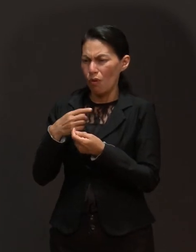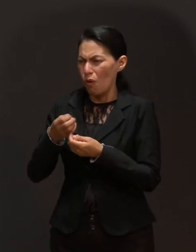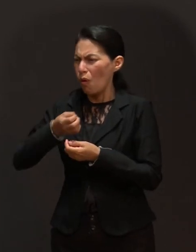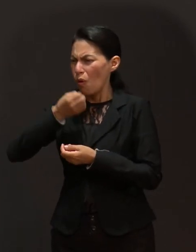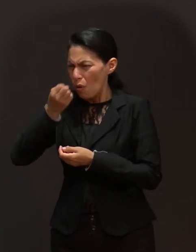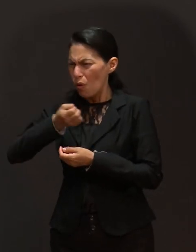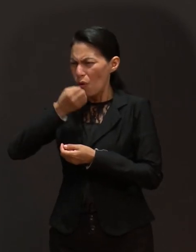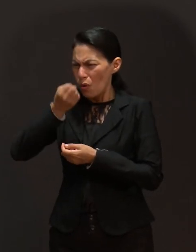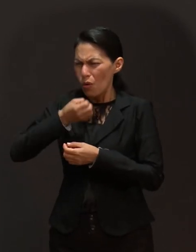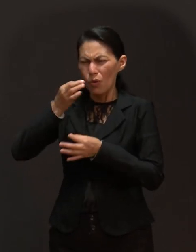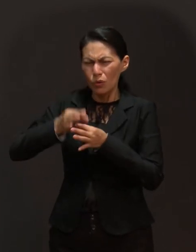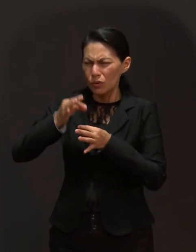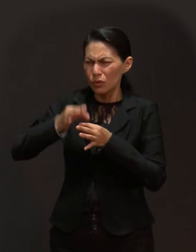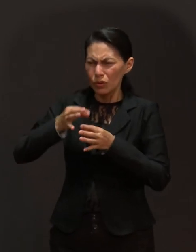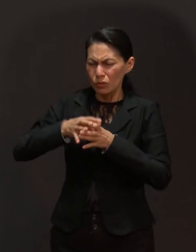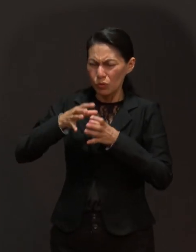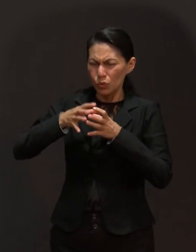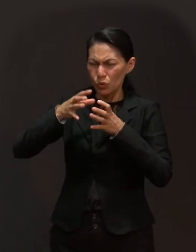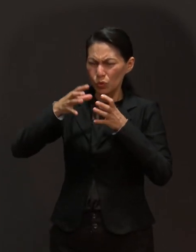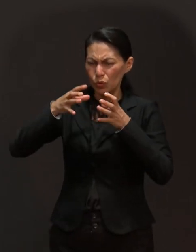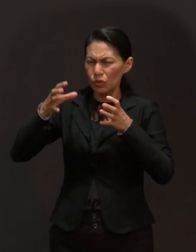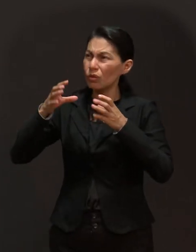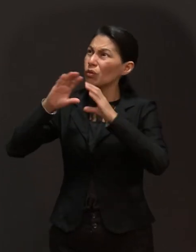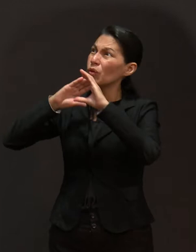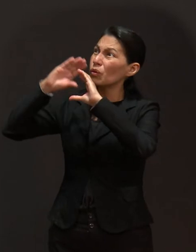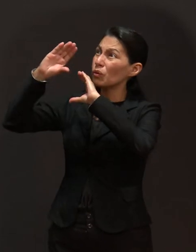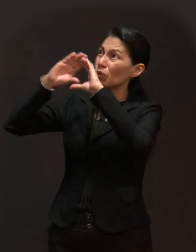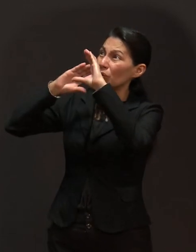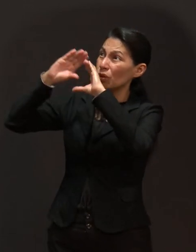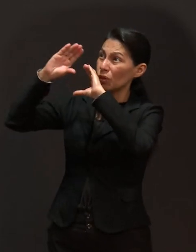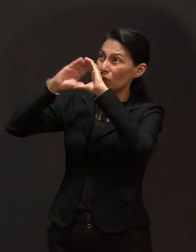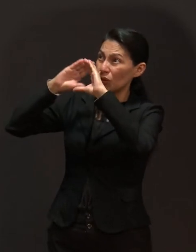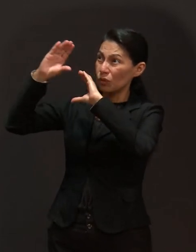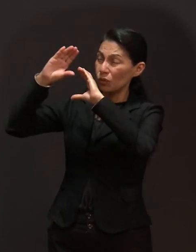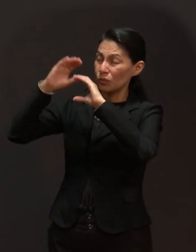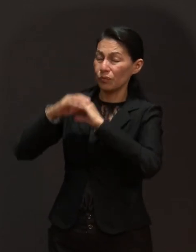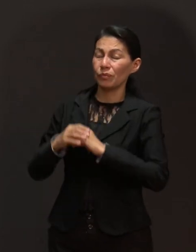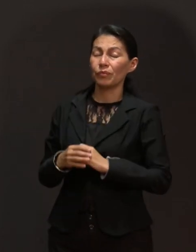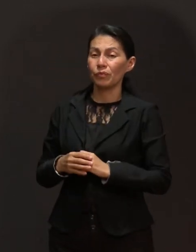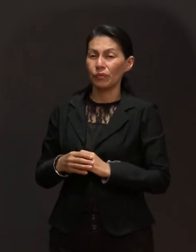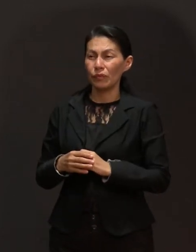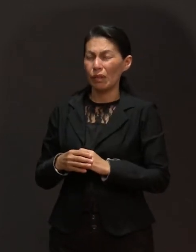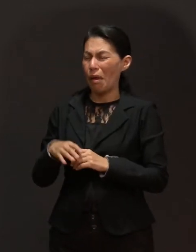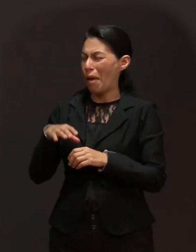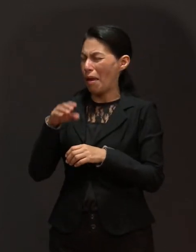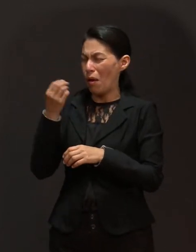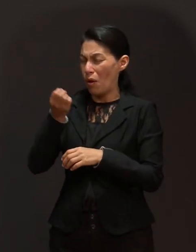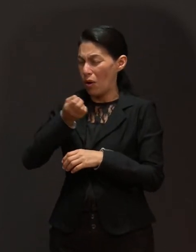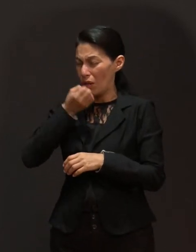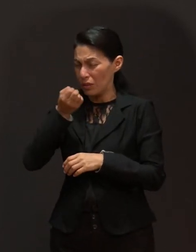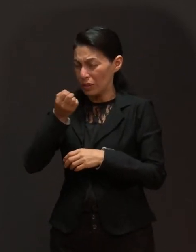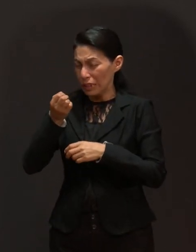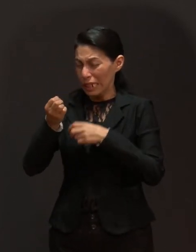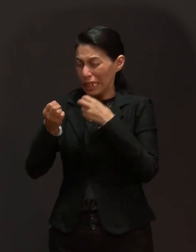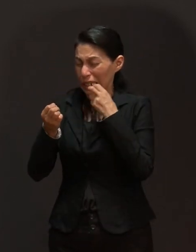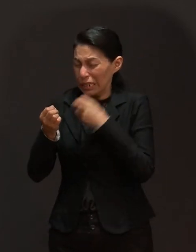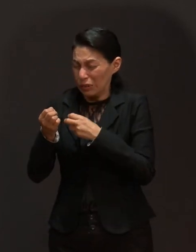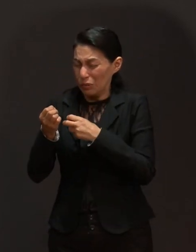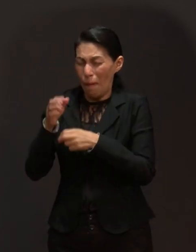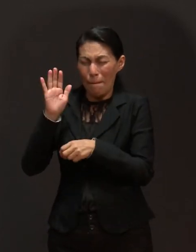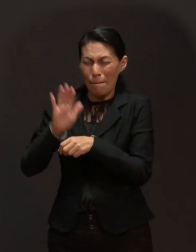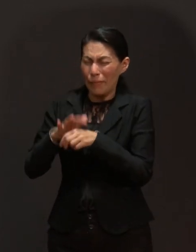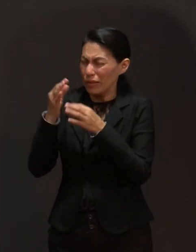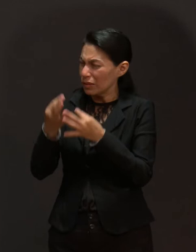crecer de la mano de Jesús, comunicarme con Él, dejarle todo a Él. La oración ha llegado a ser el momento más